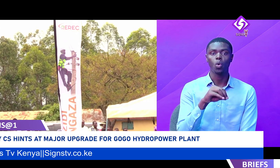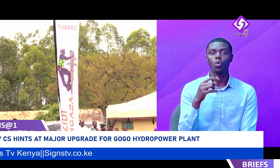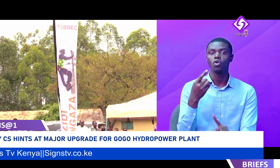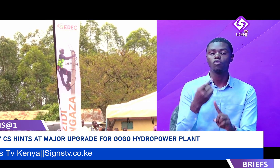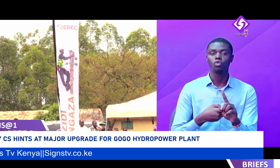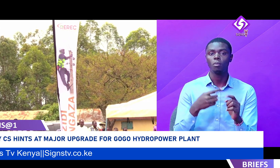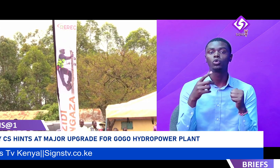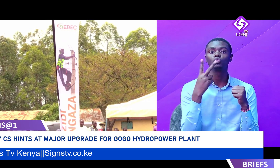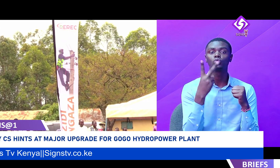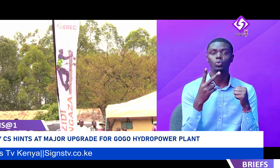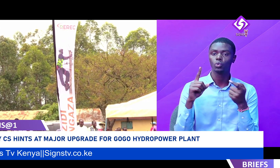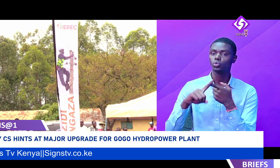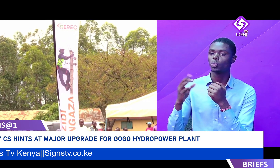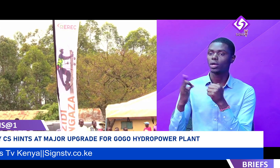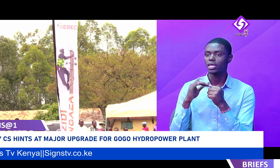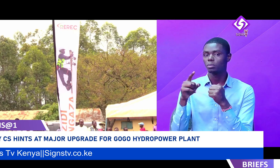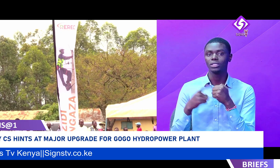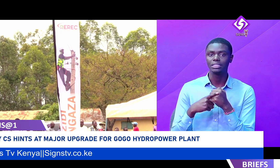8.6 megawatts imekamilika.